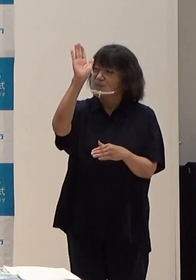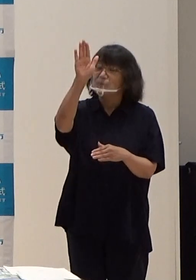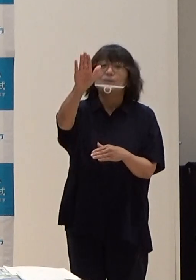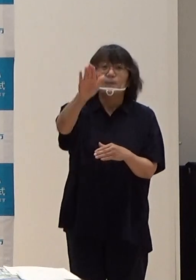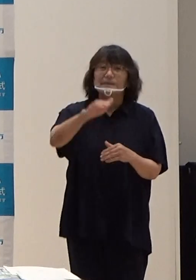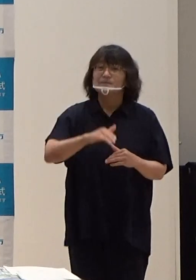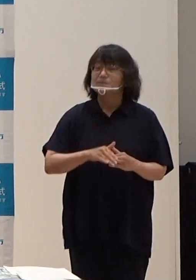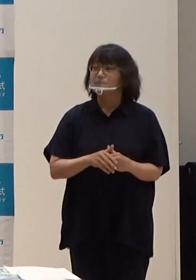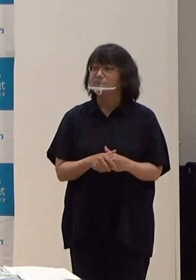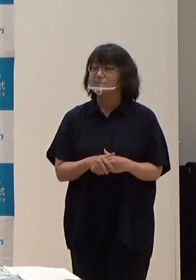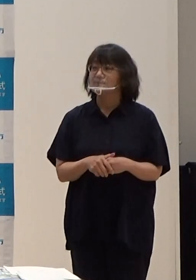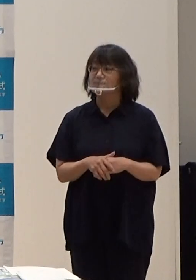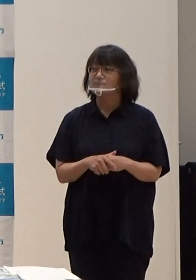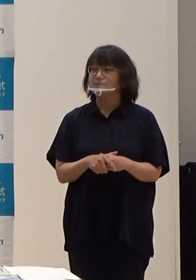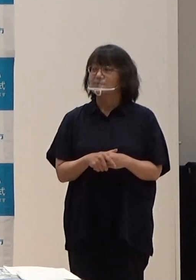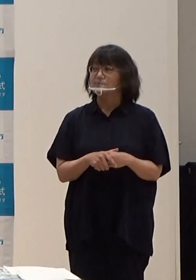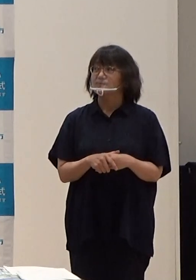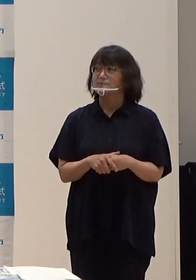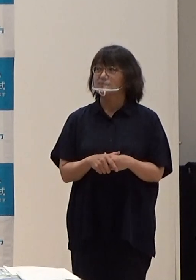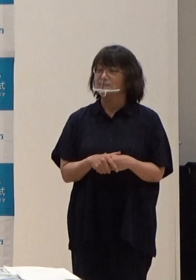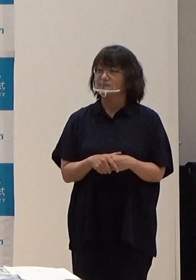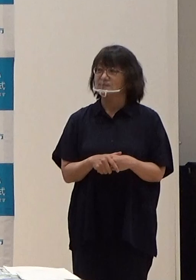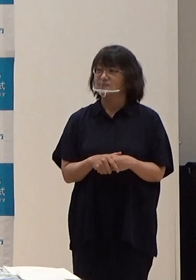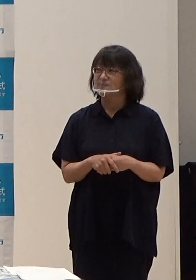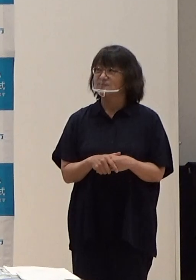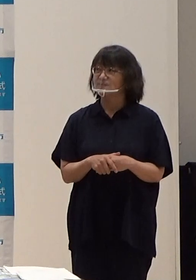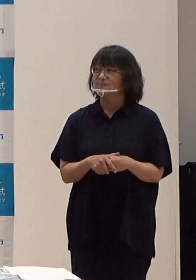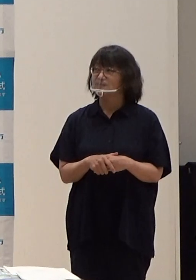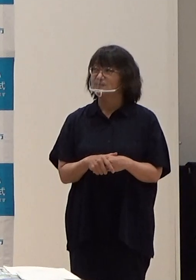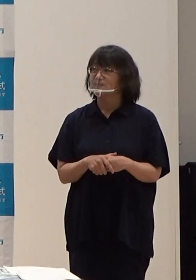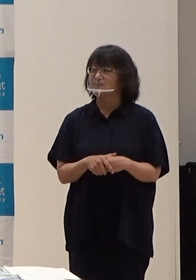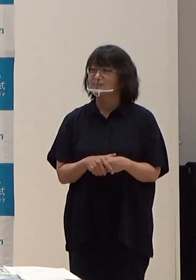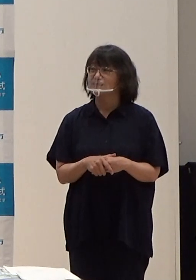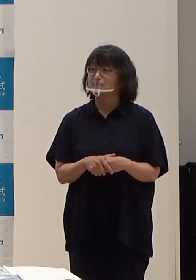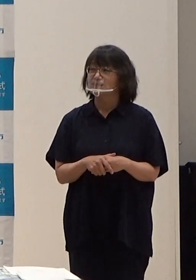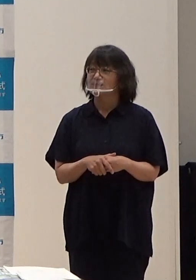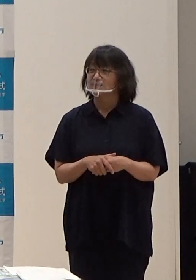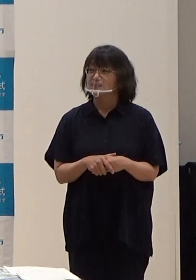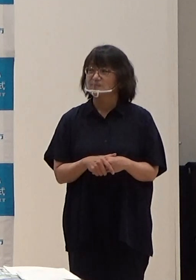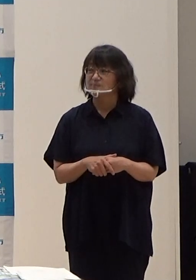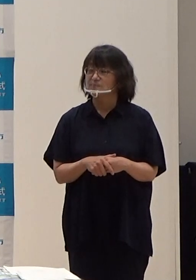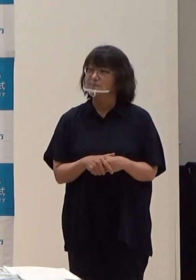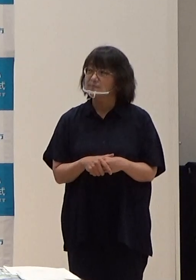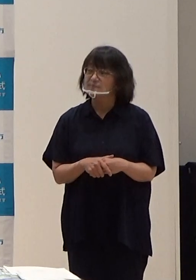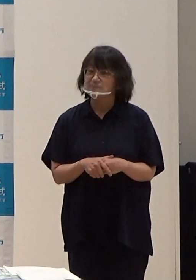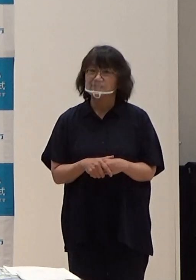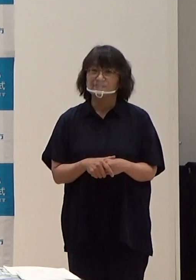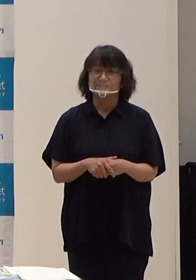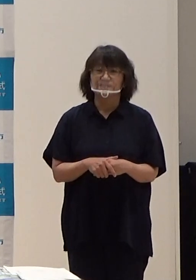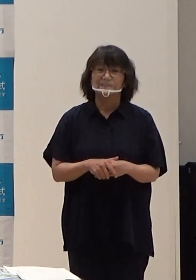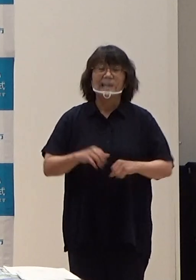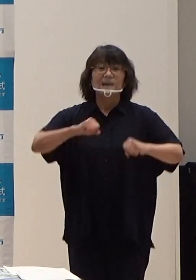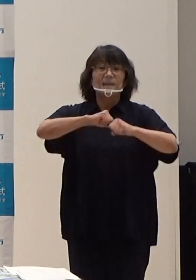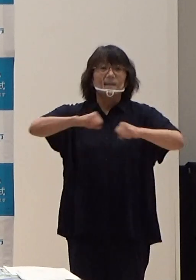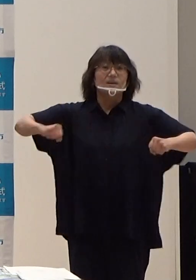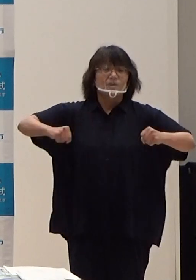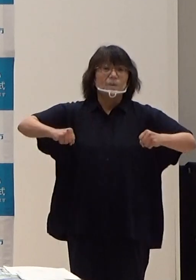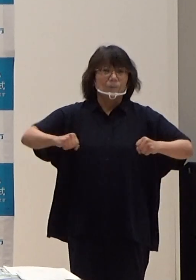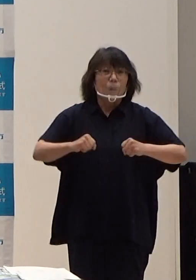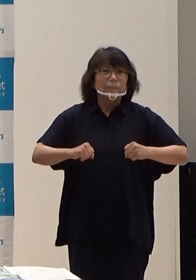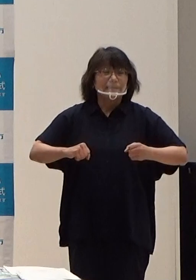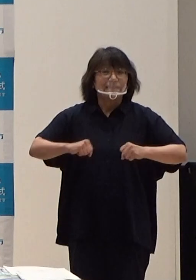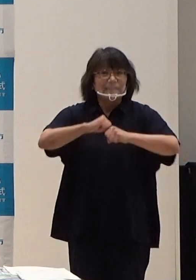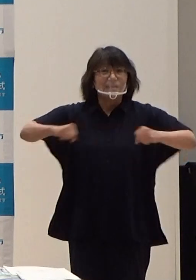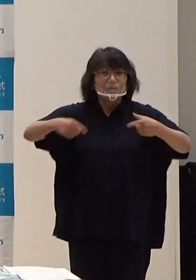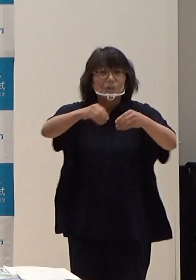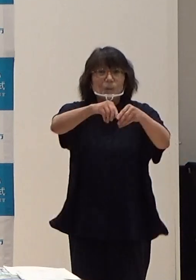っと差し出がましいんですが、少なくともグループ17の市町村にもお配りしてですね、一緒に